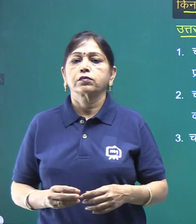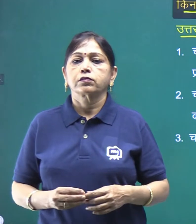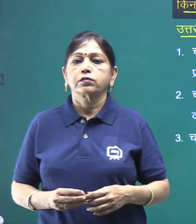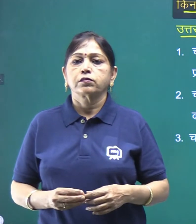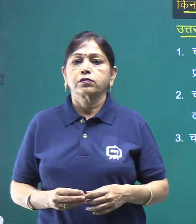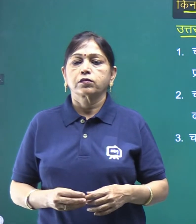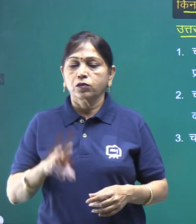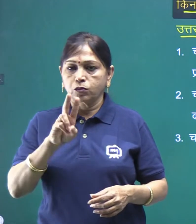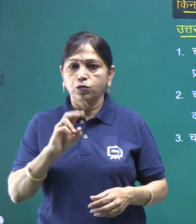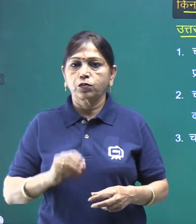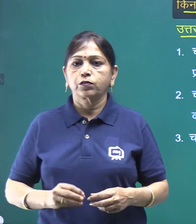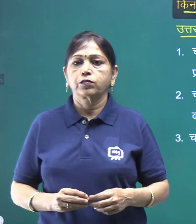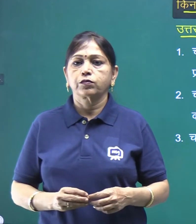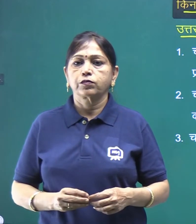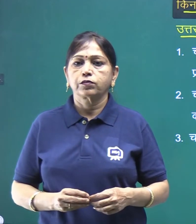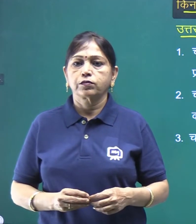2,